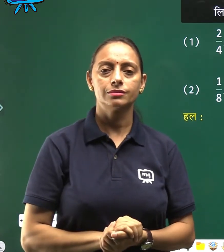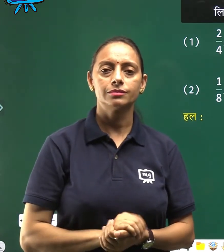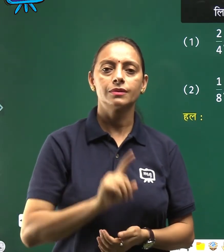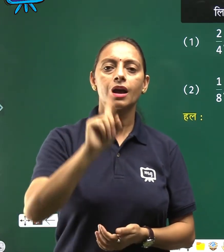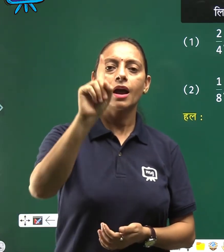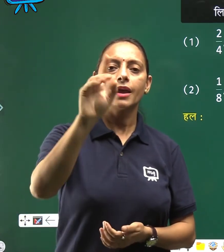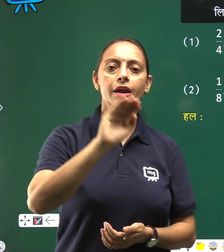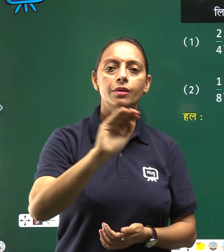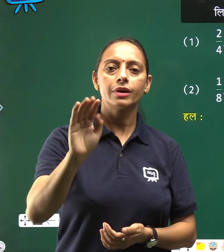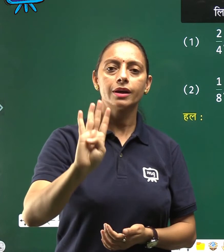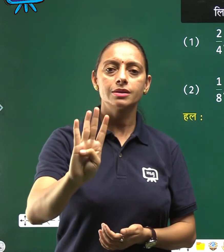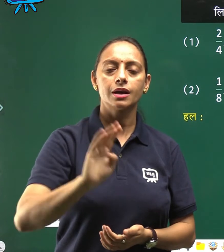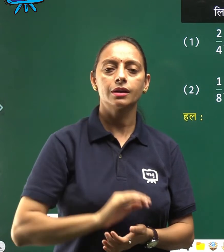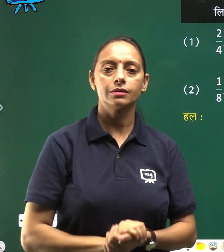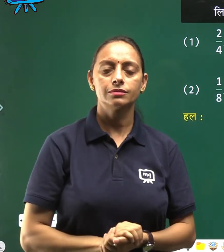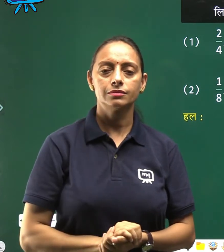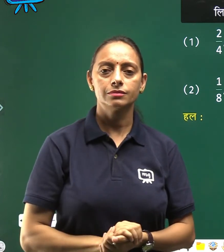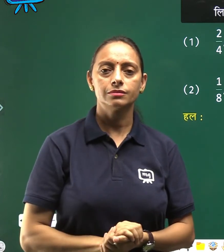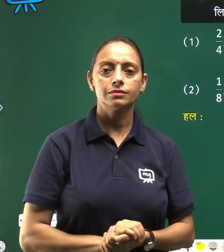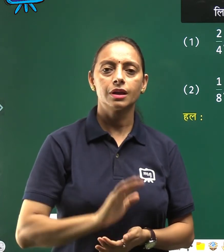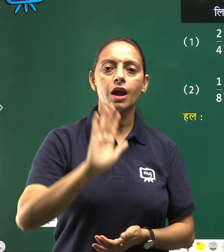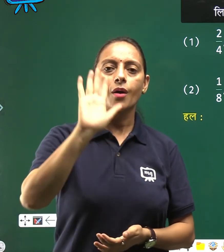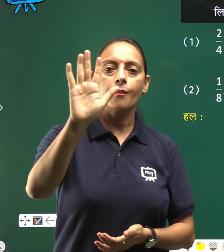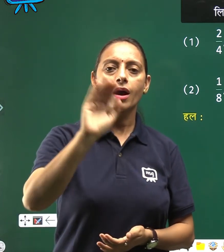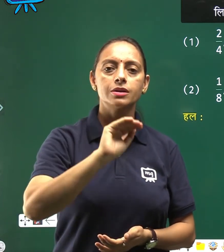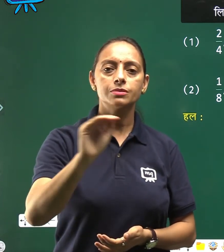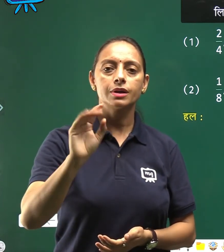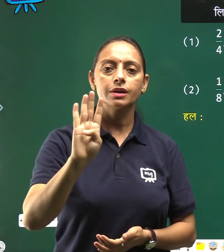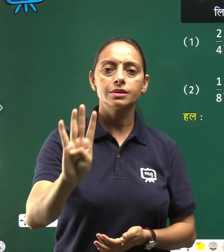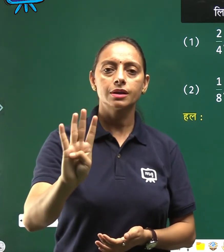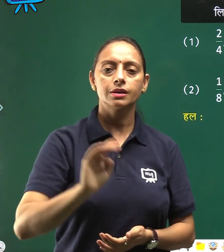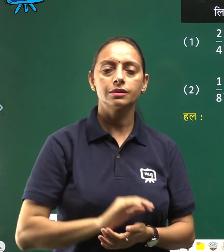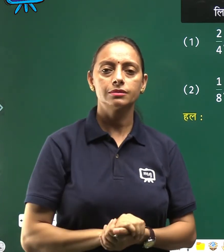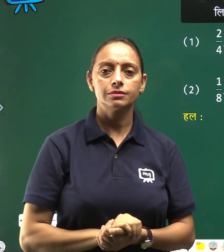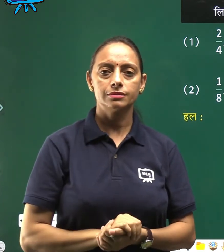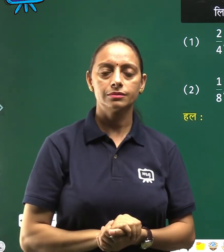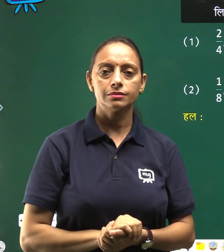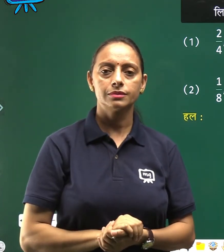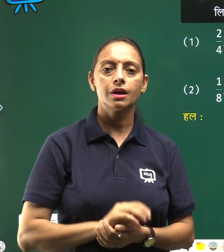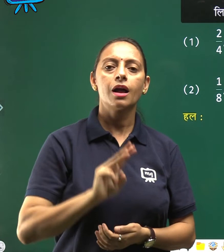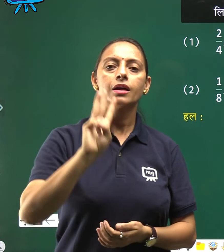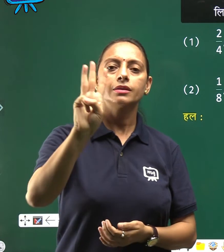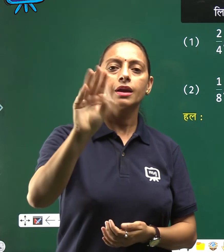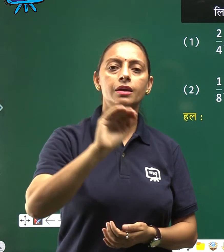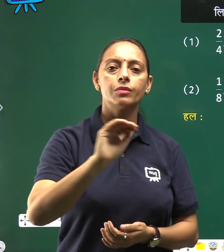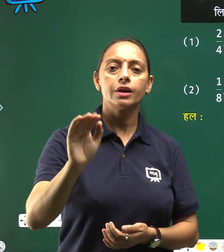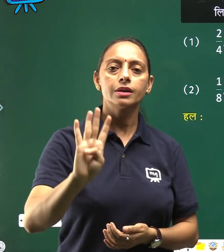एक बटा चार, पांच बटा चार, तीन बटा